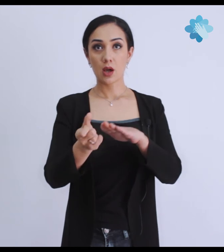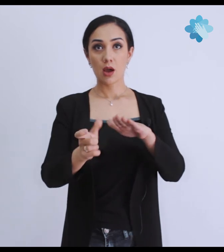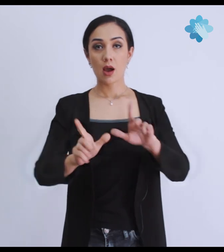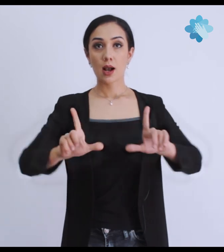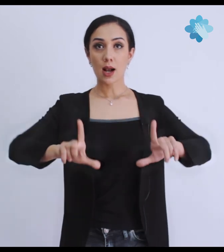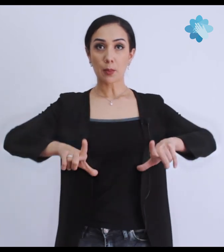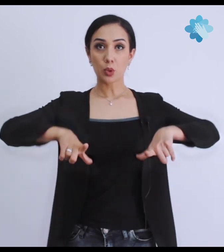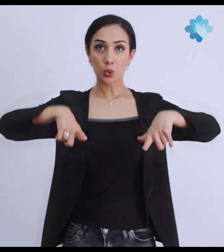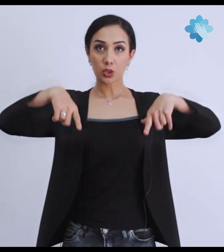каблук